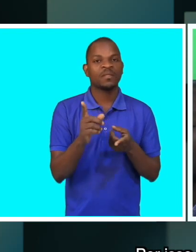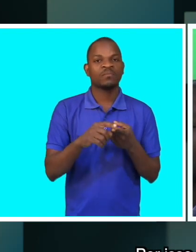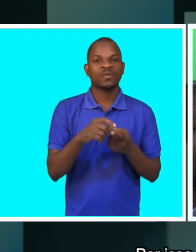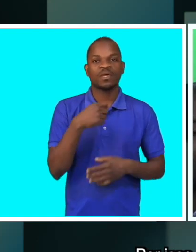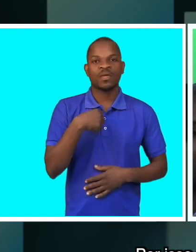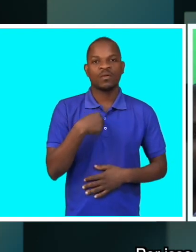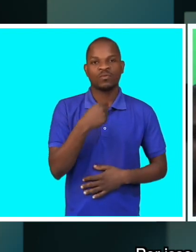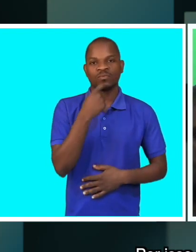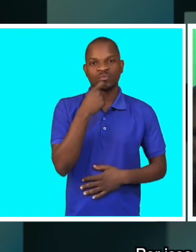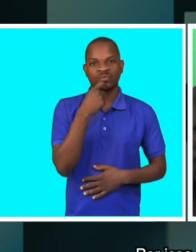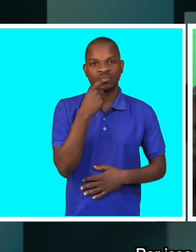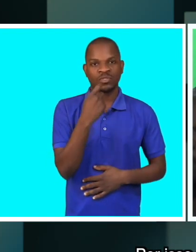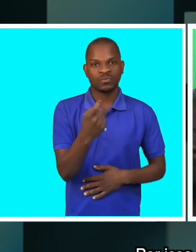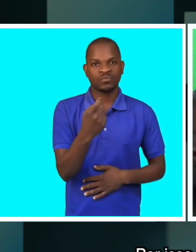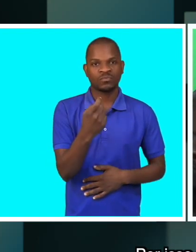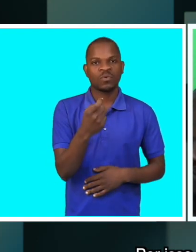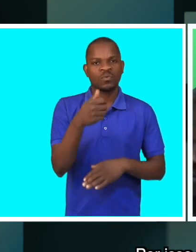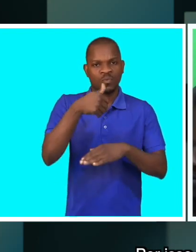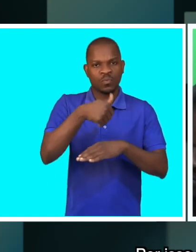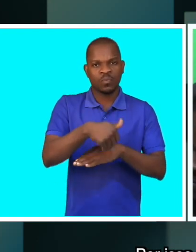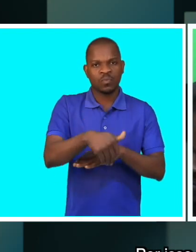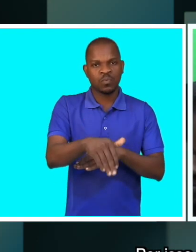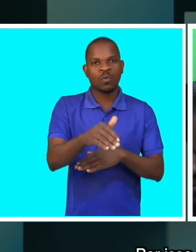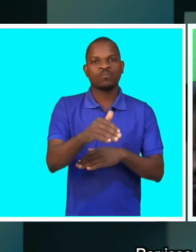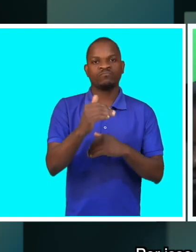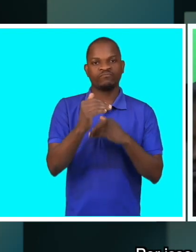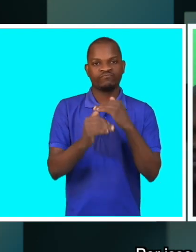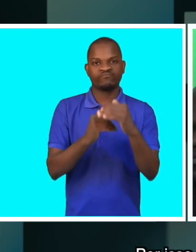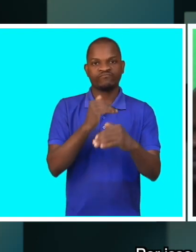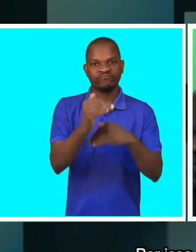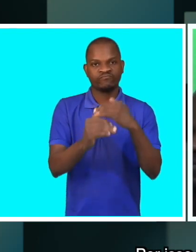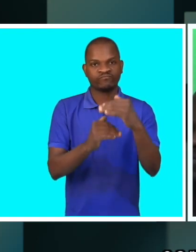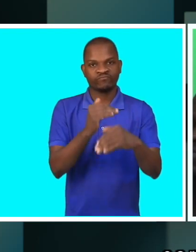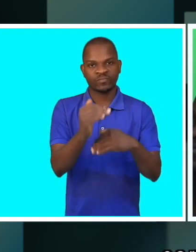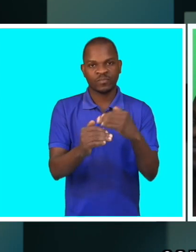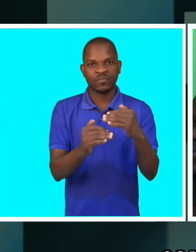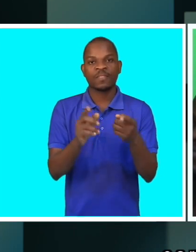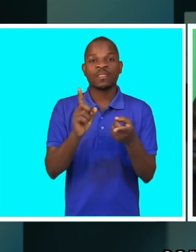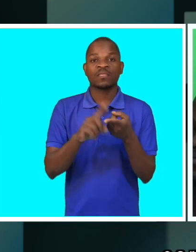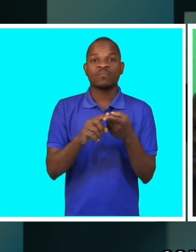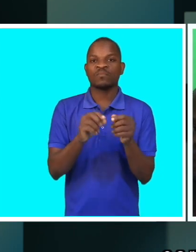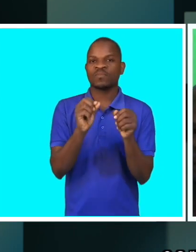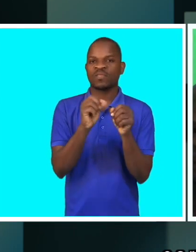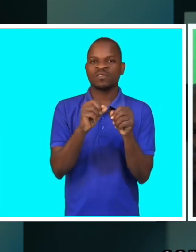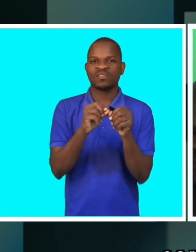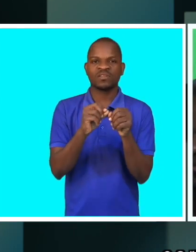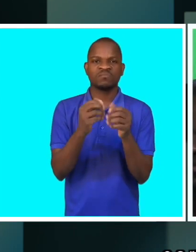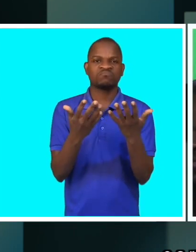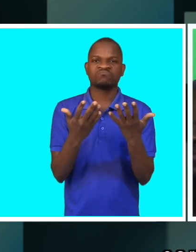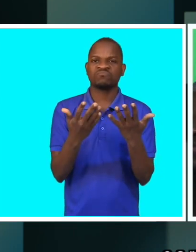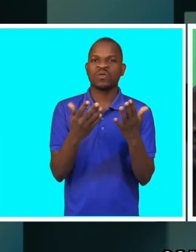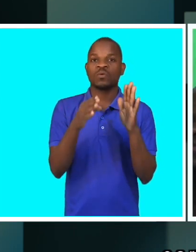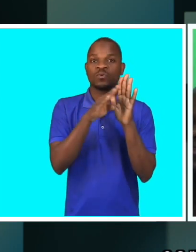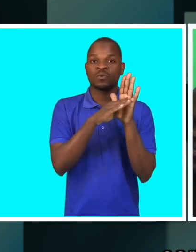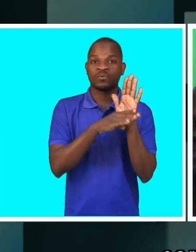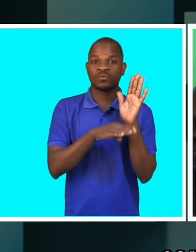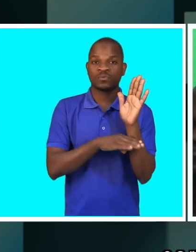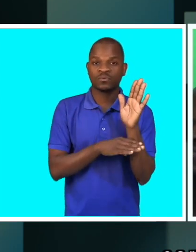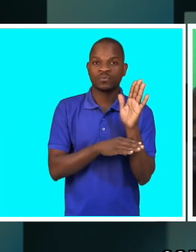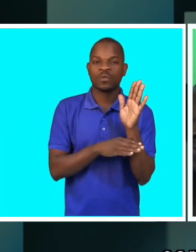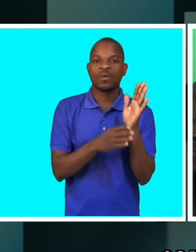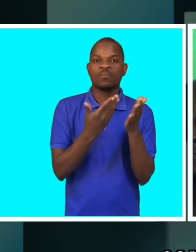e eu faço votos para que continuem a crescer e a realizar, continuar a